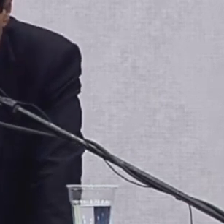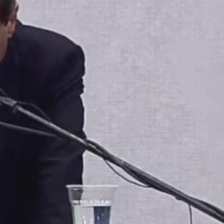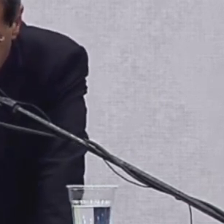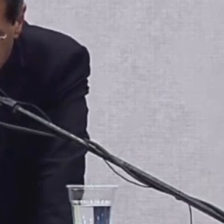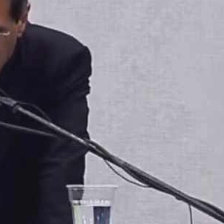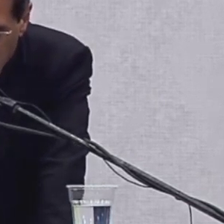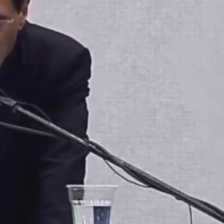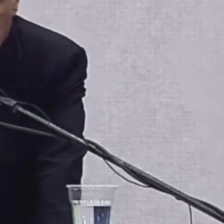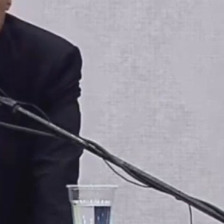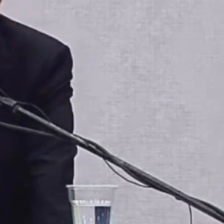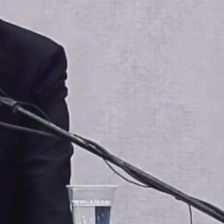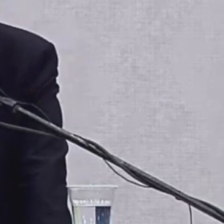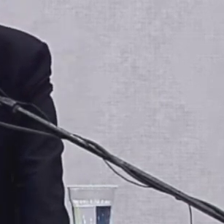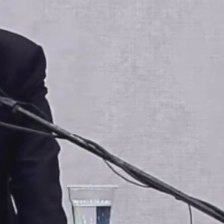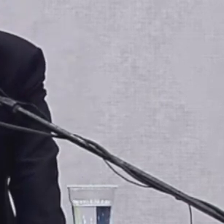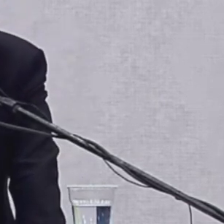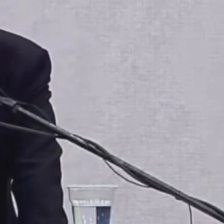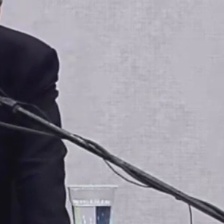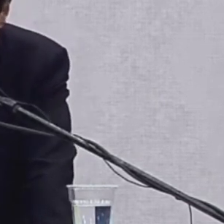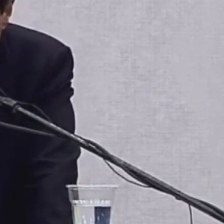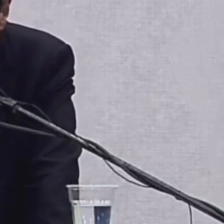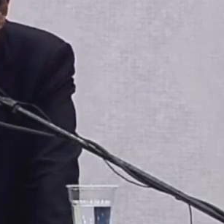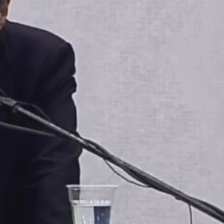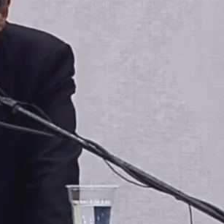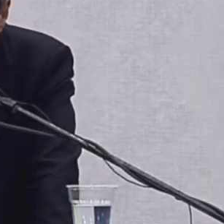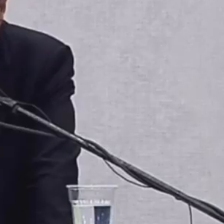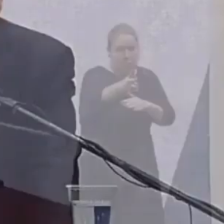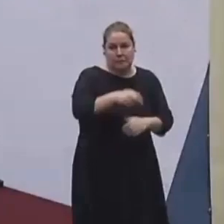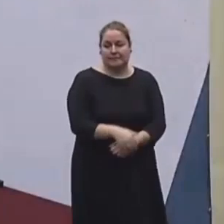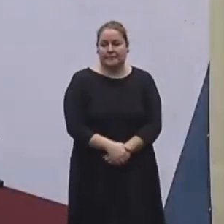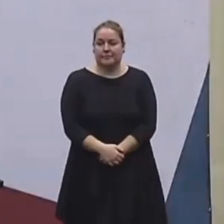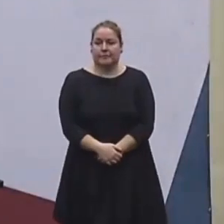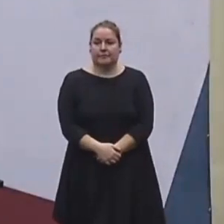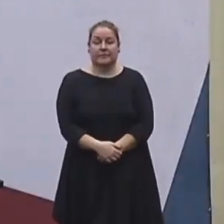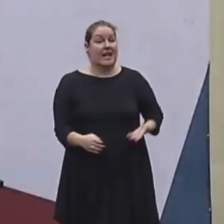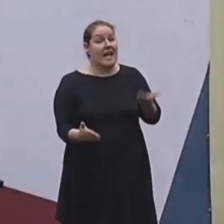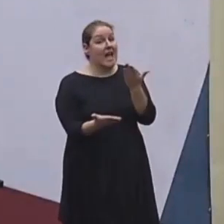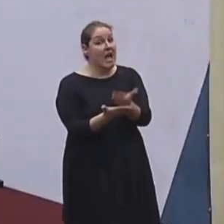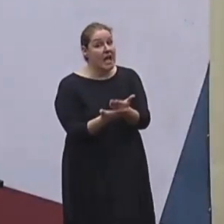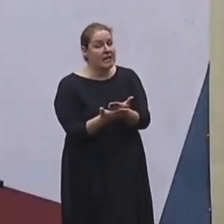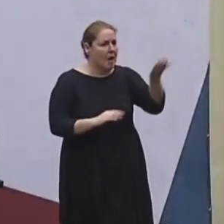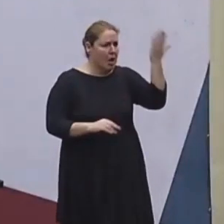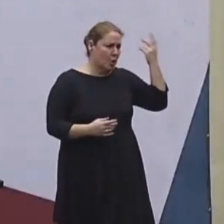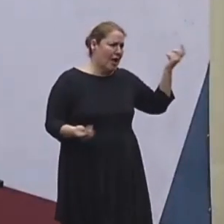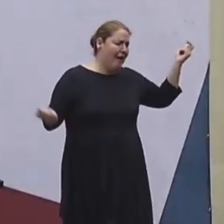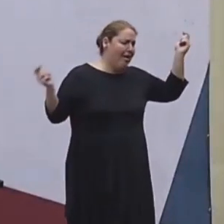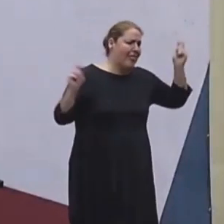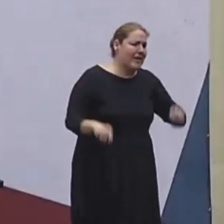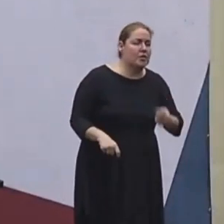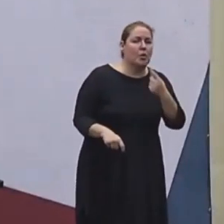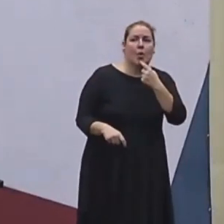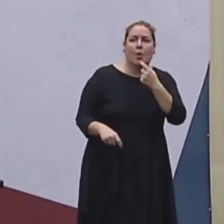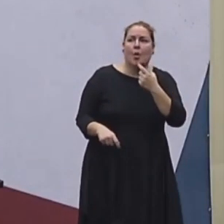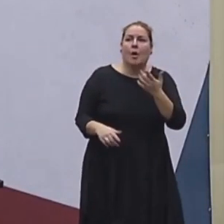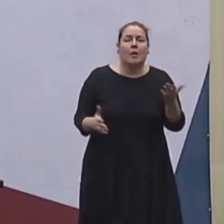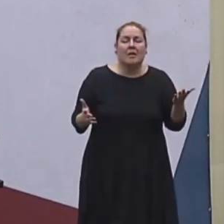Αγαπητές φίλες και φίλοι, το τρένο υπογειοποιείται από το Ρίο. Αίτημα που φάνταζε αδύνατος σε αυτούς